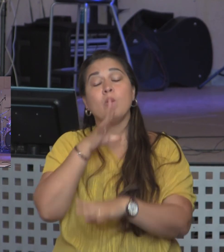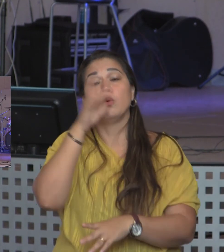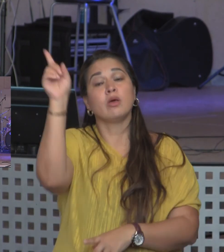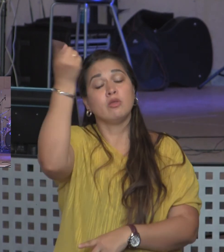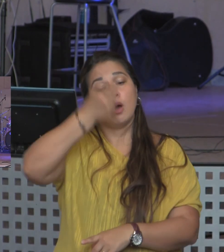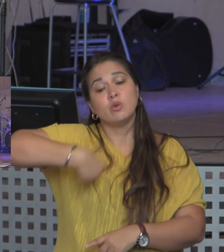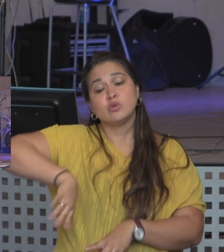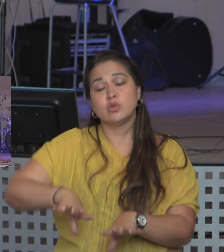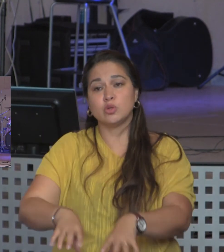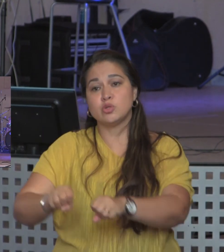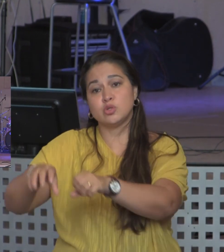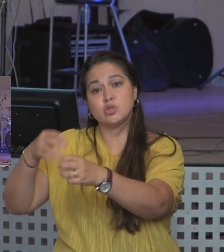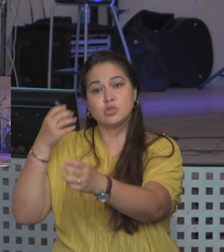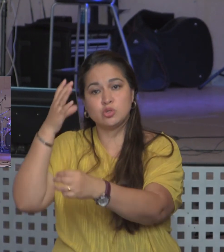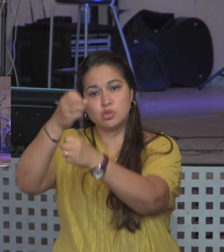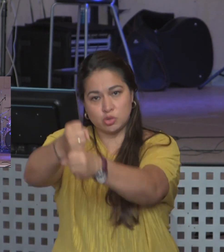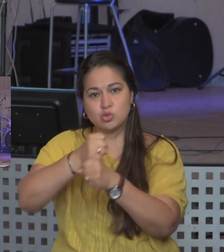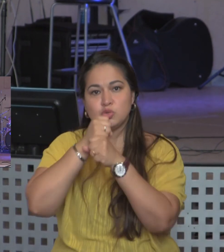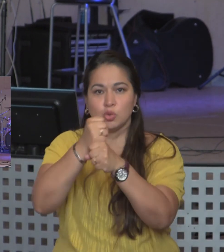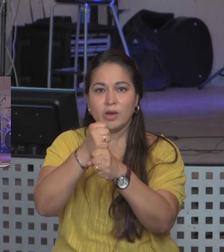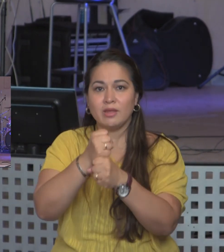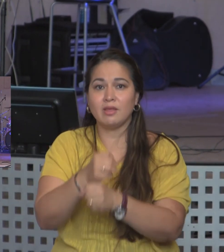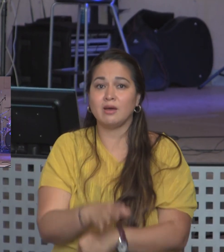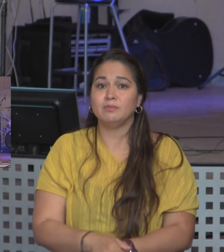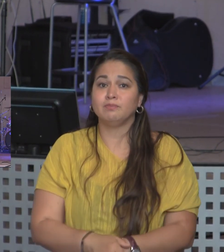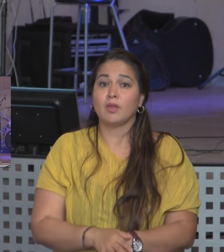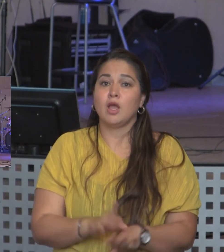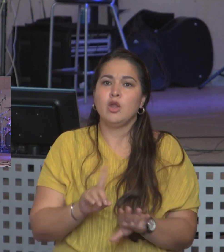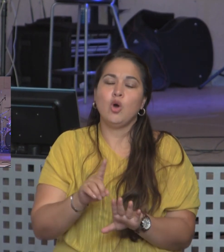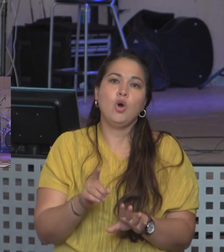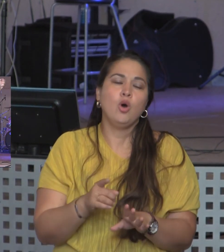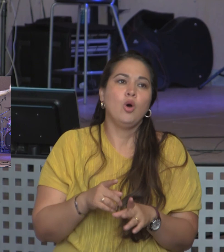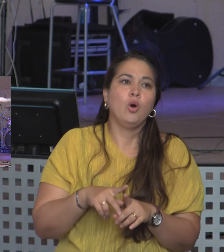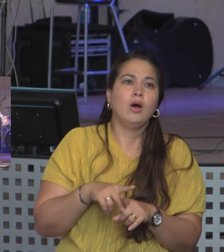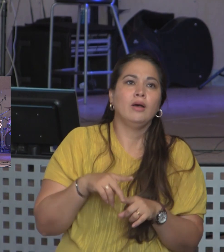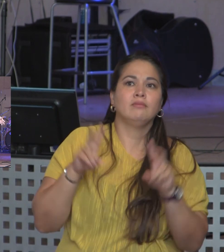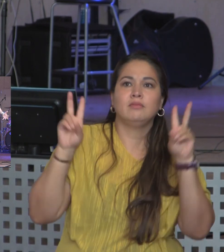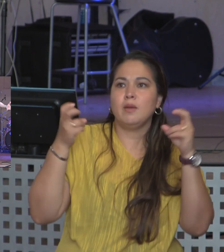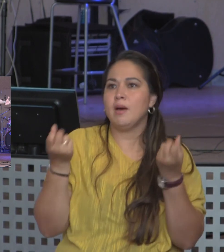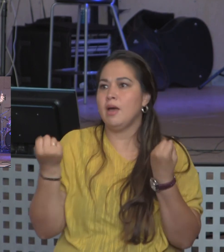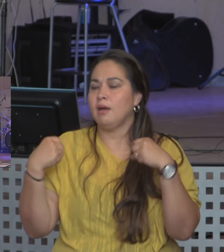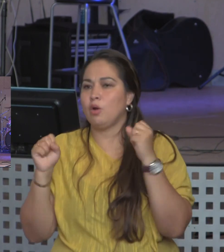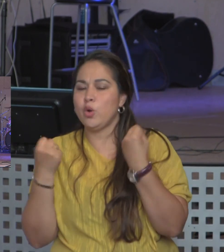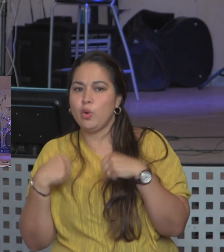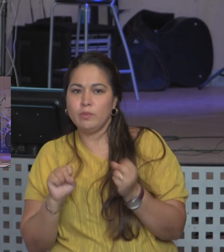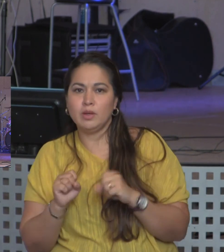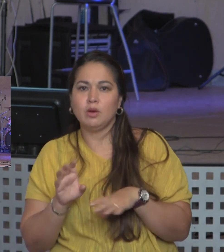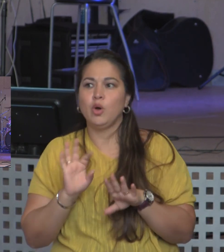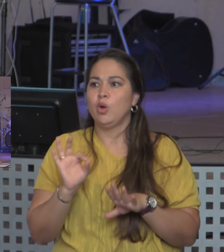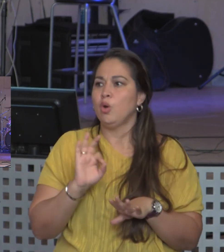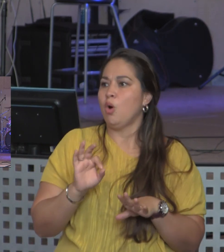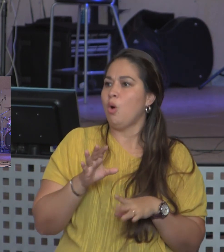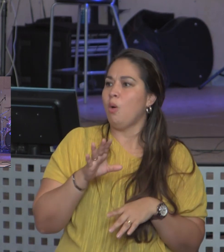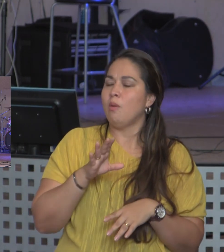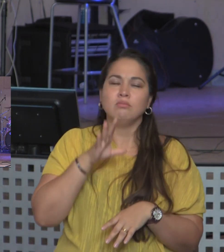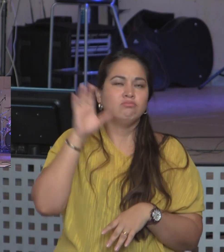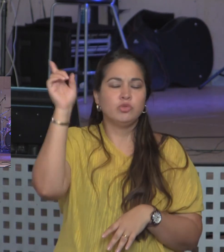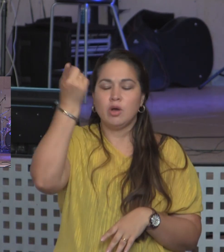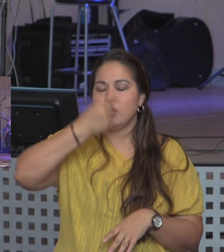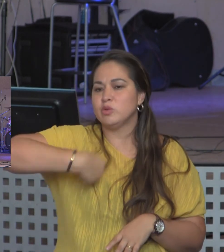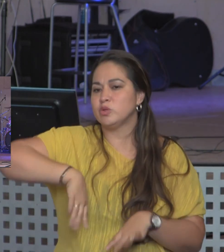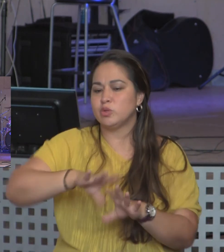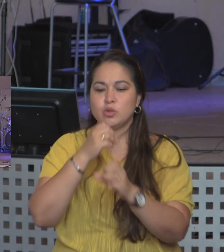sigue sosteniendo. ¿Sabes cómo? No con las finanzas, no con el lugar, no con la asistencia. Él nos